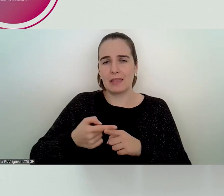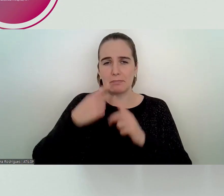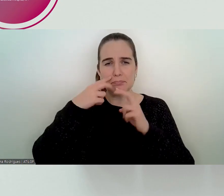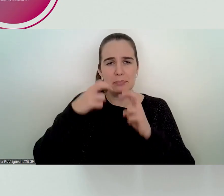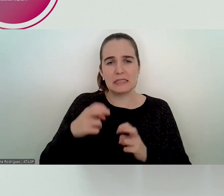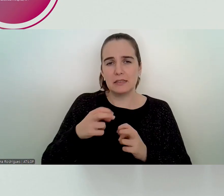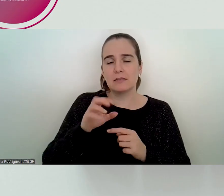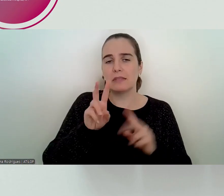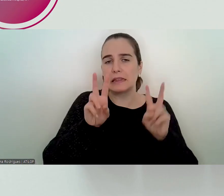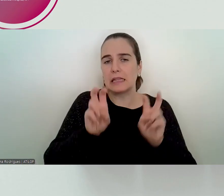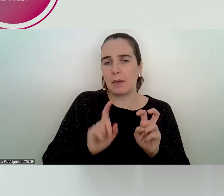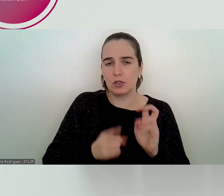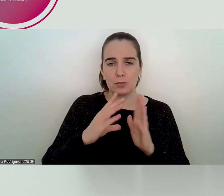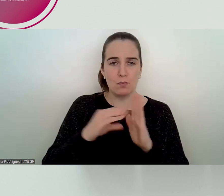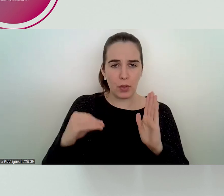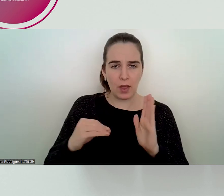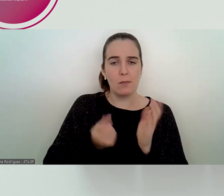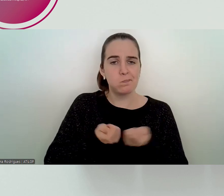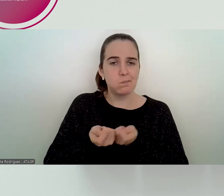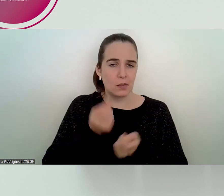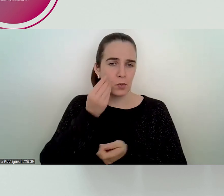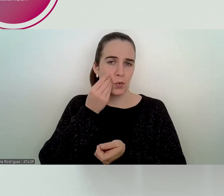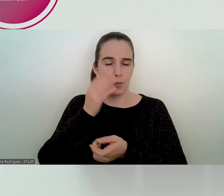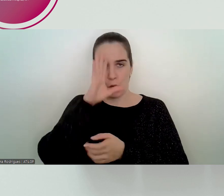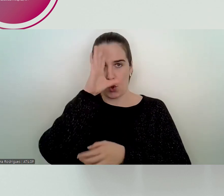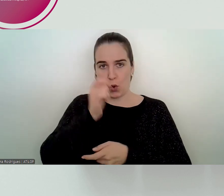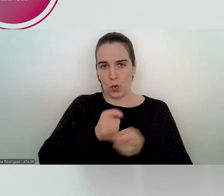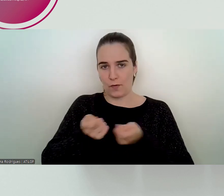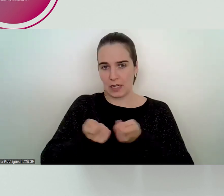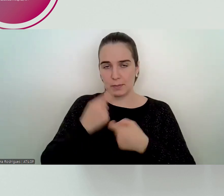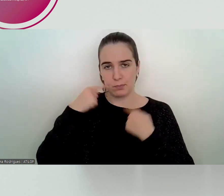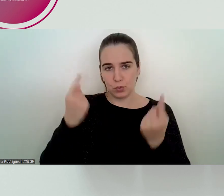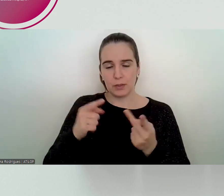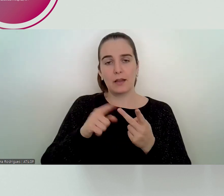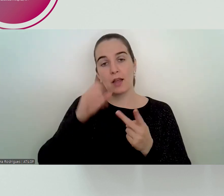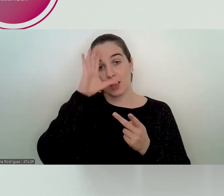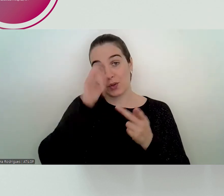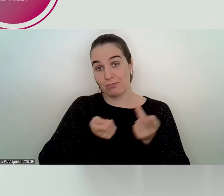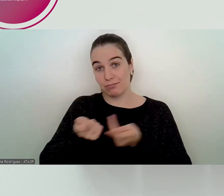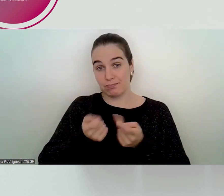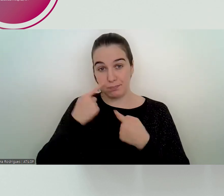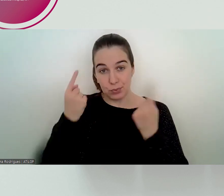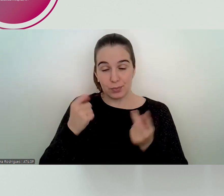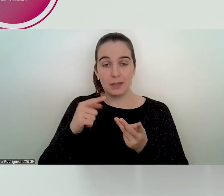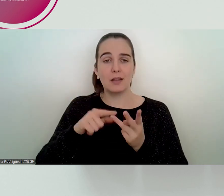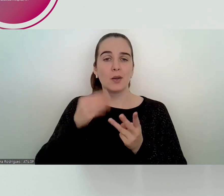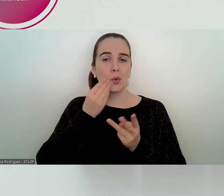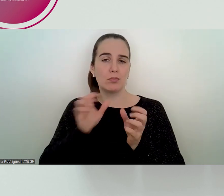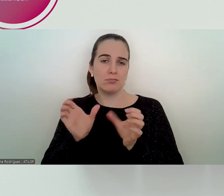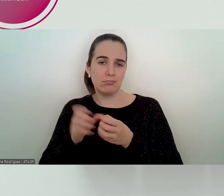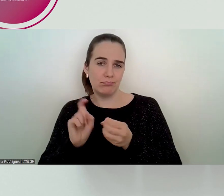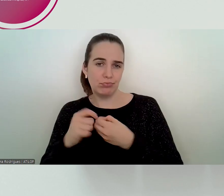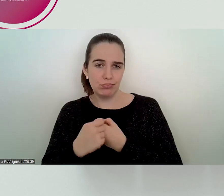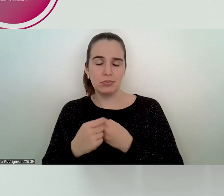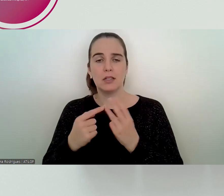pesquisa os modelos e arranjos de governação pública, a governança pública, os arranjos colaborativos, boa